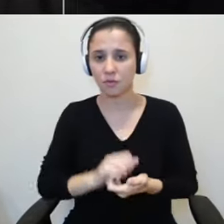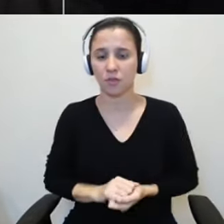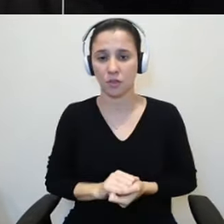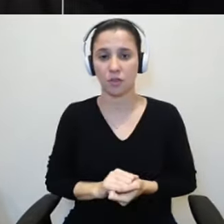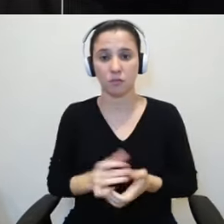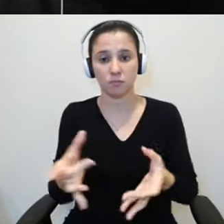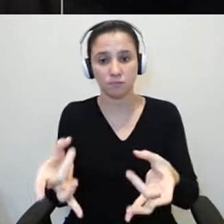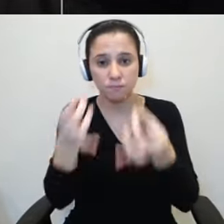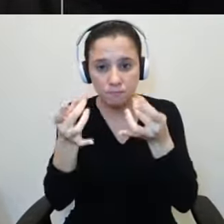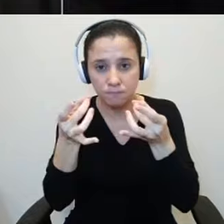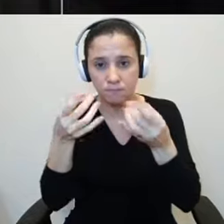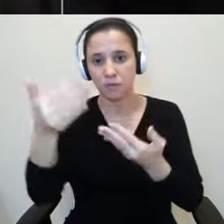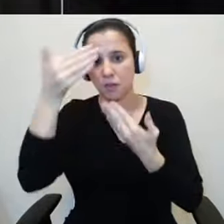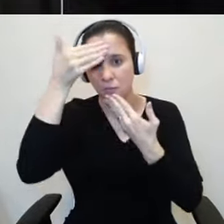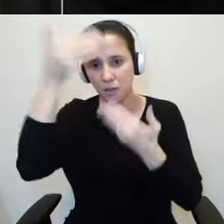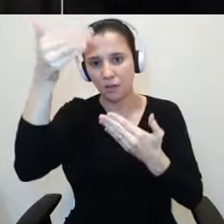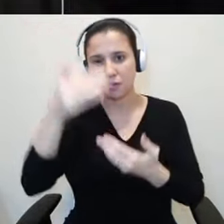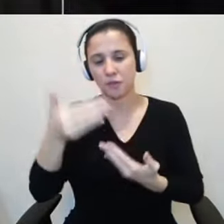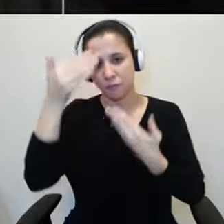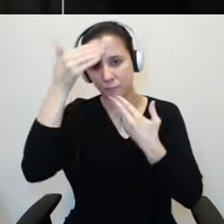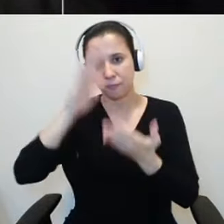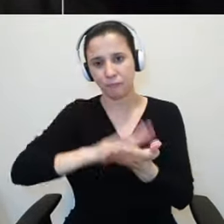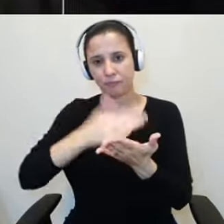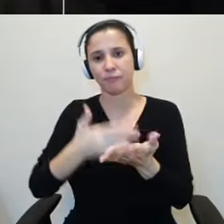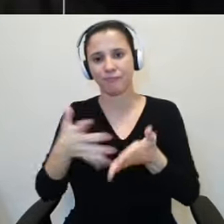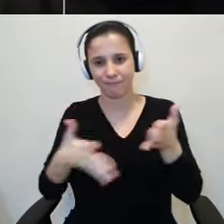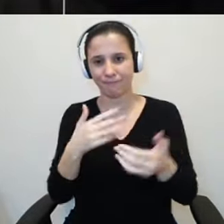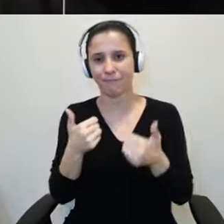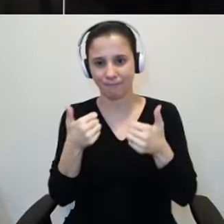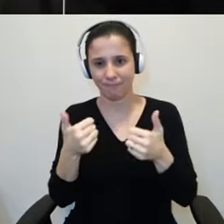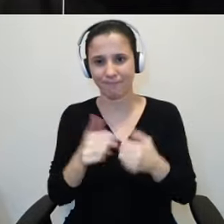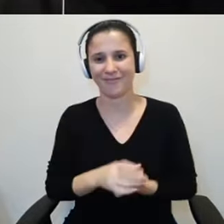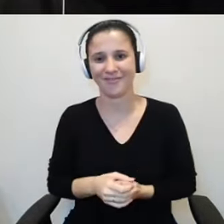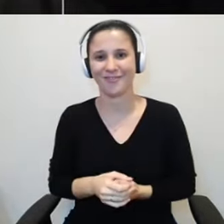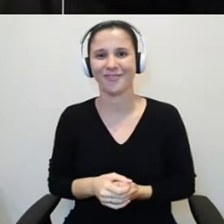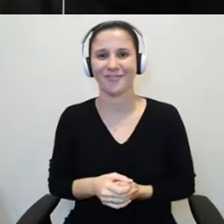Obrigado, obrigado, Priscila, pela tradução também. E a gente vai conversando e vai tirando as dúvidas.